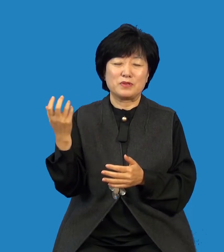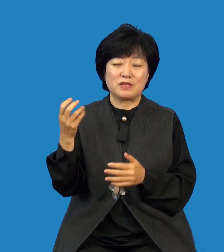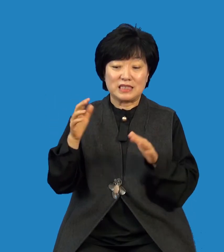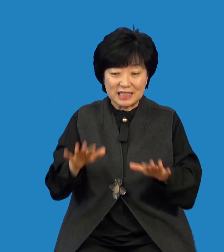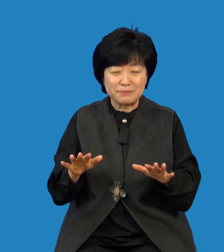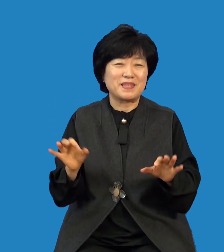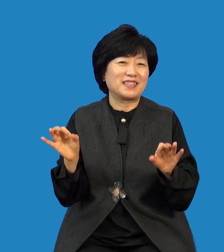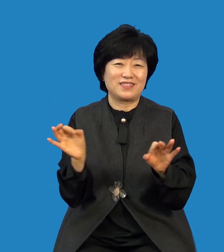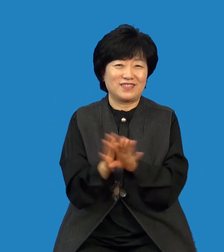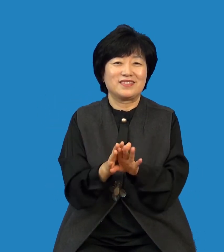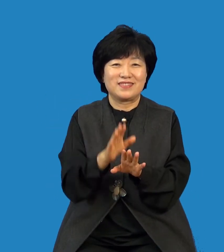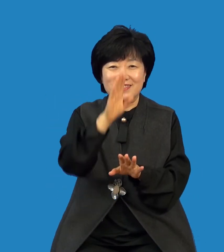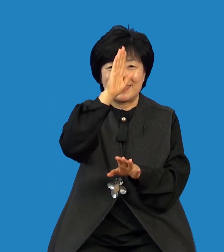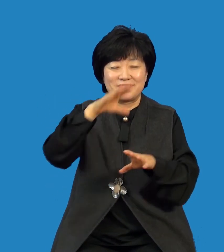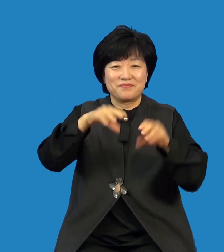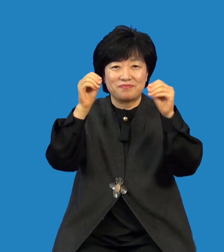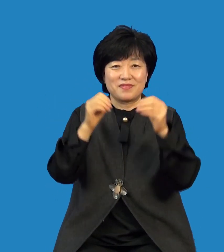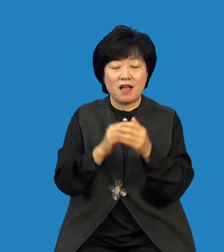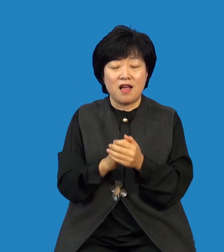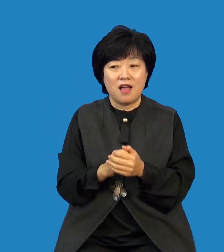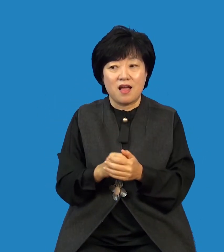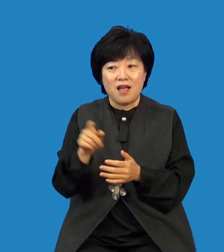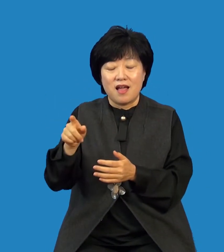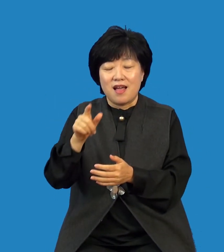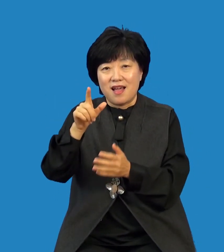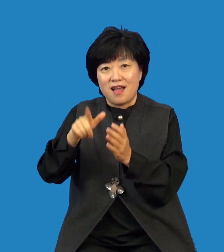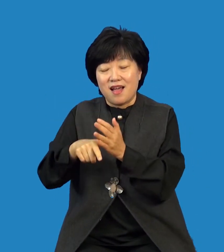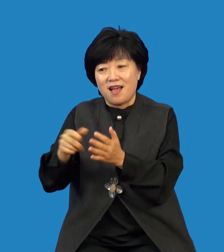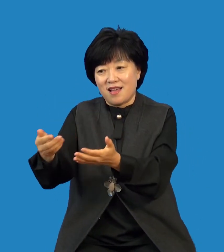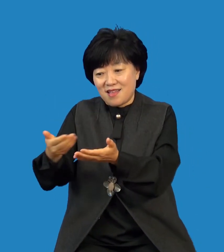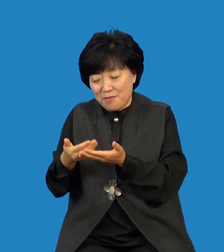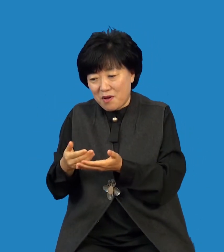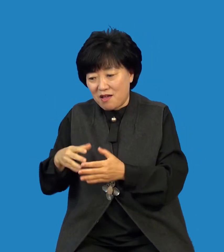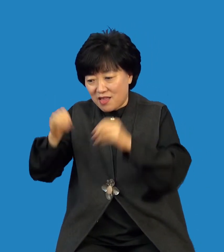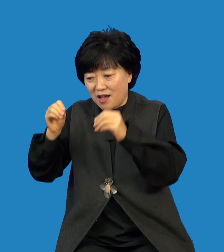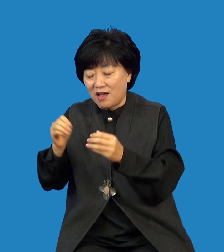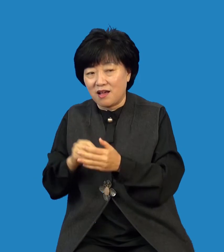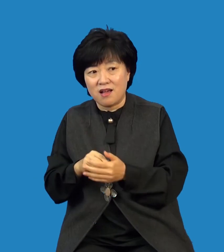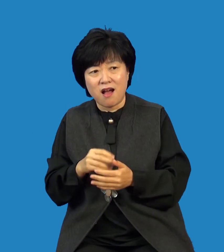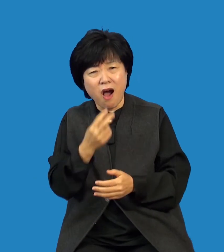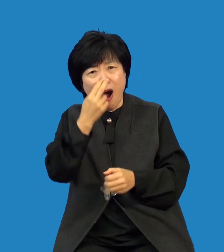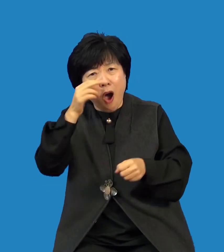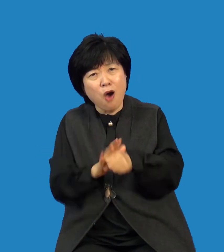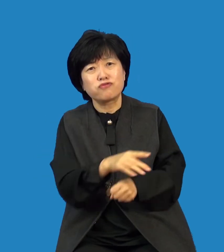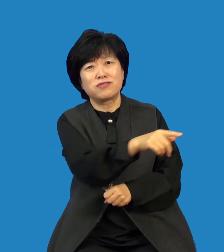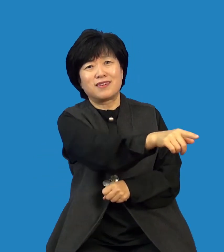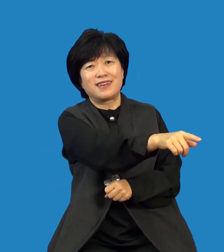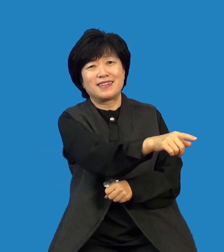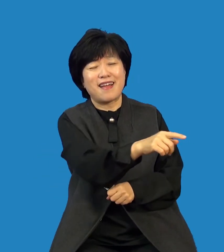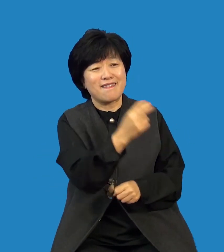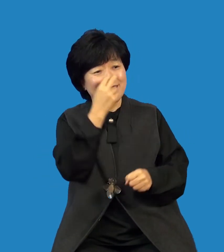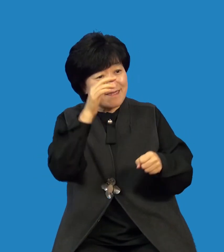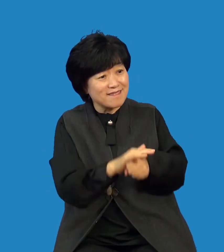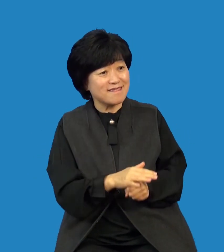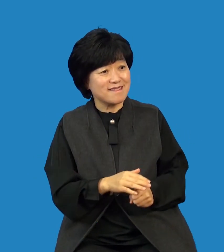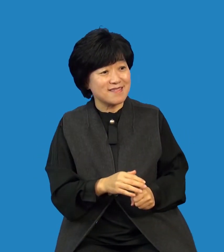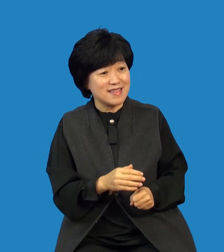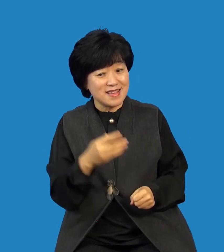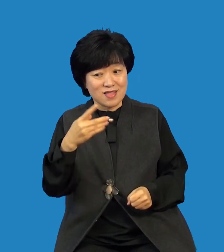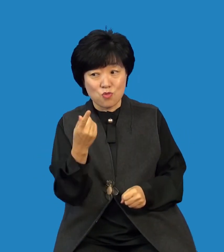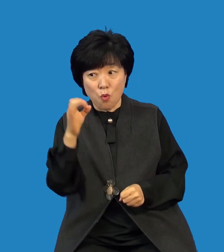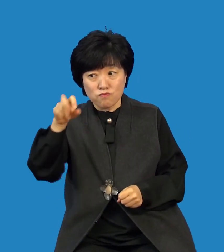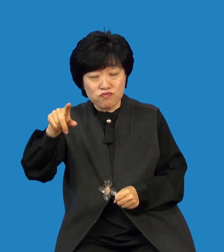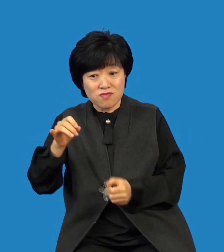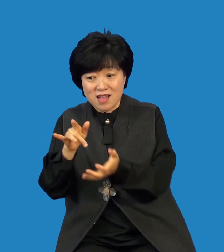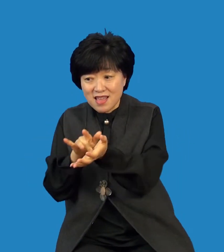근데 이 병이 나면서 제가 무슨 생각을 하냐면 너무 억울한 거예요. 너무 억울한 거예요. 이게 진작 통풍인 줄 알았으면 약 한 번 먹으니까